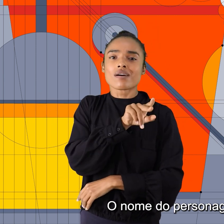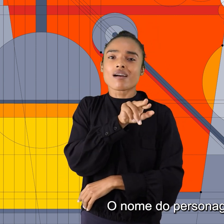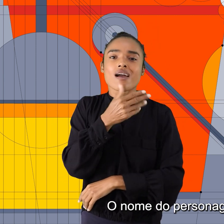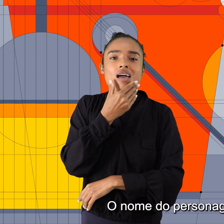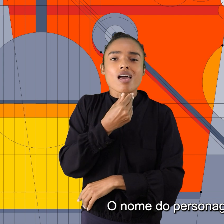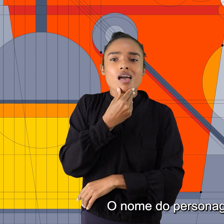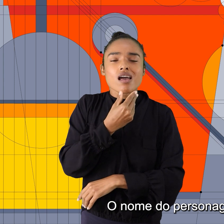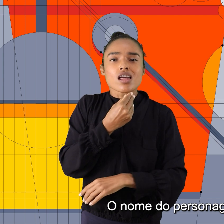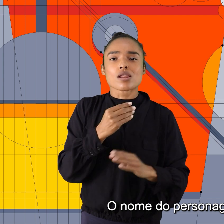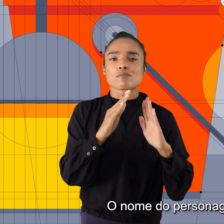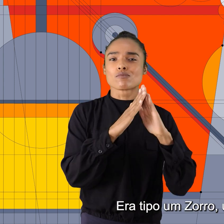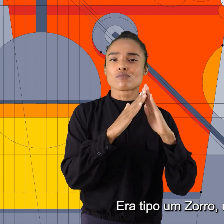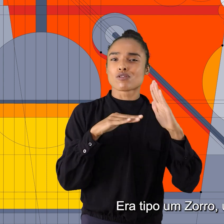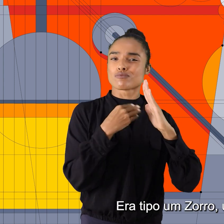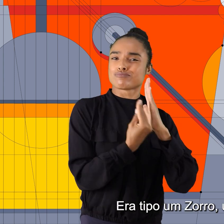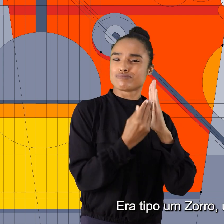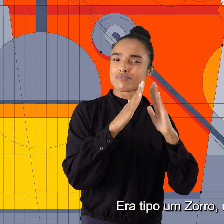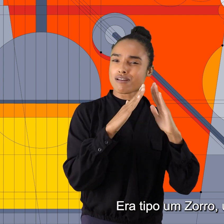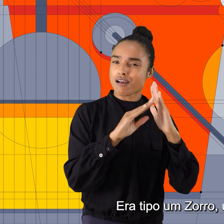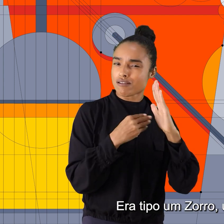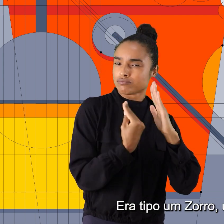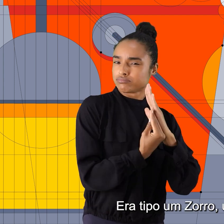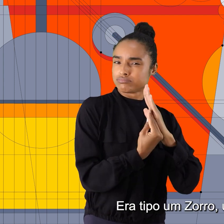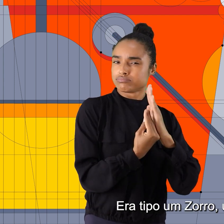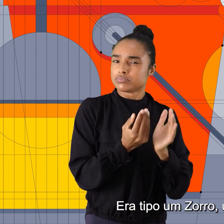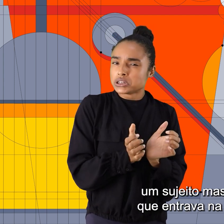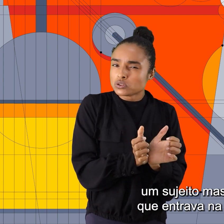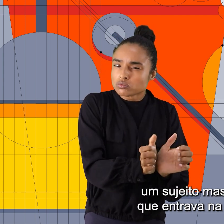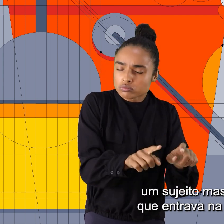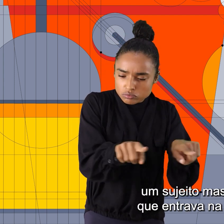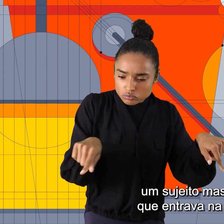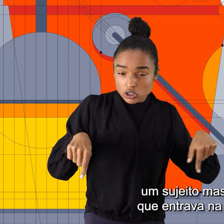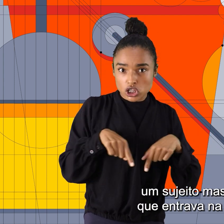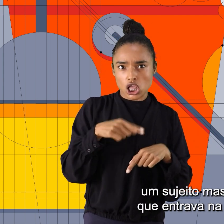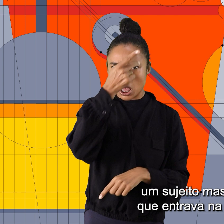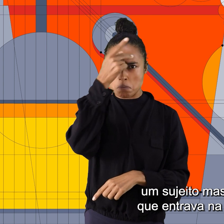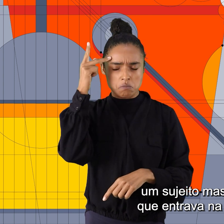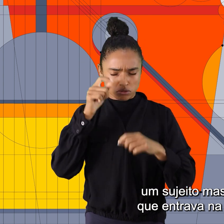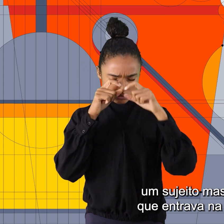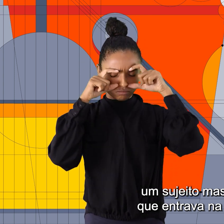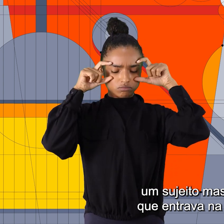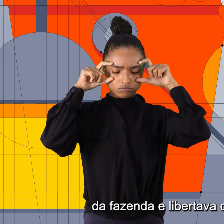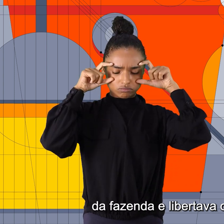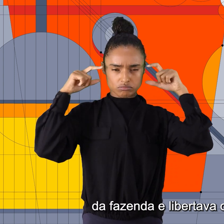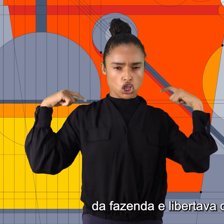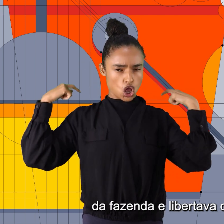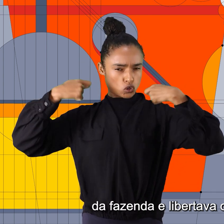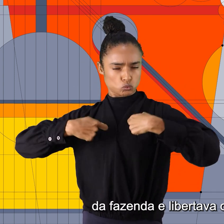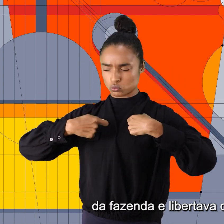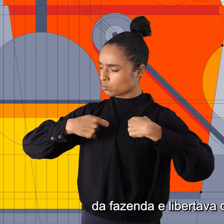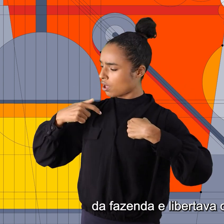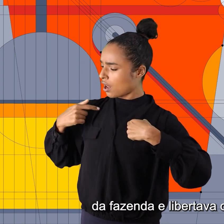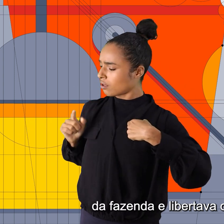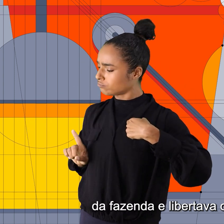do personagem era esse. Era tipo um Zorro, um Batman, um sujeito mascarado que entrava na senzala da fazenda